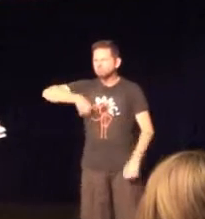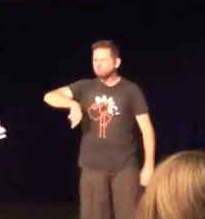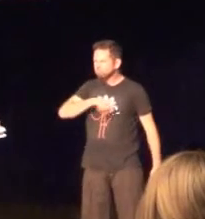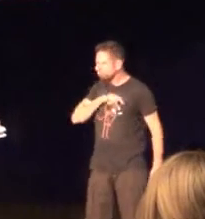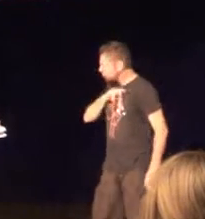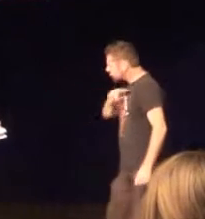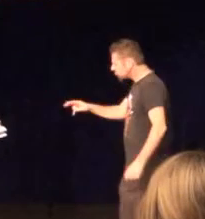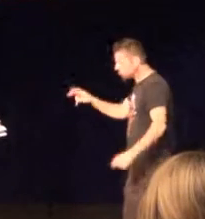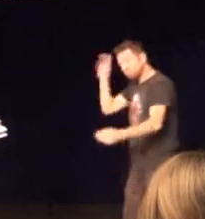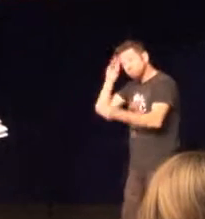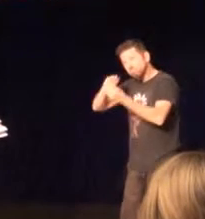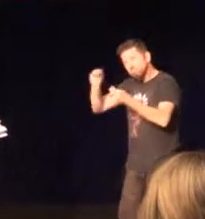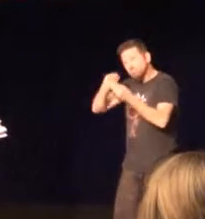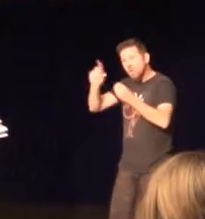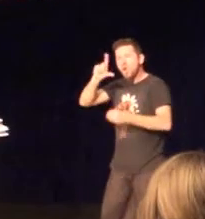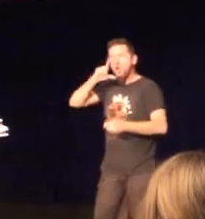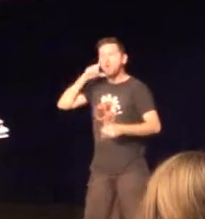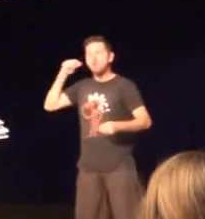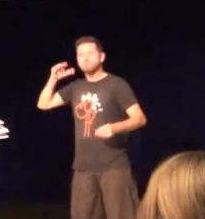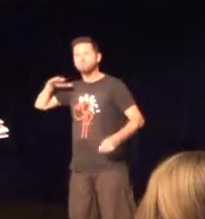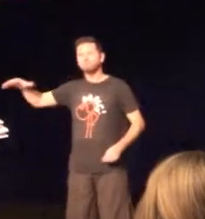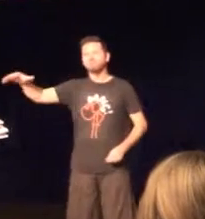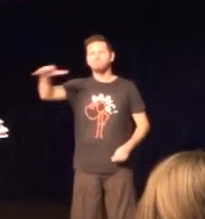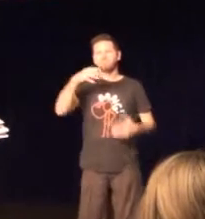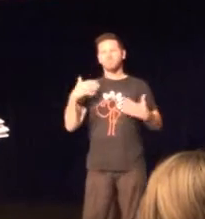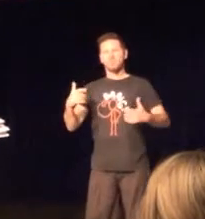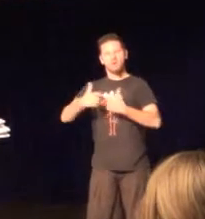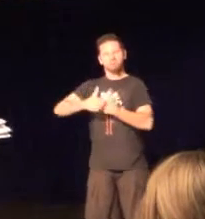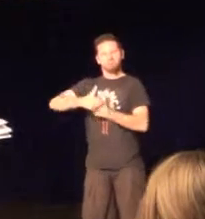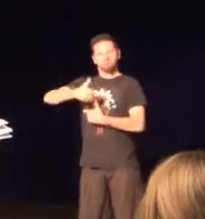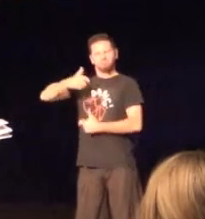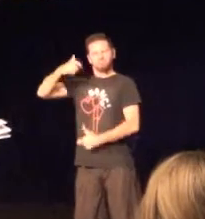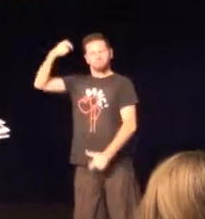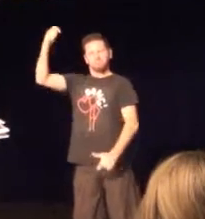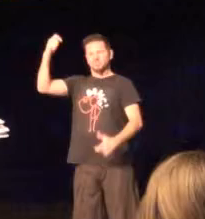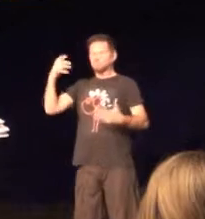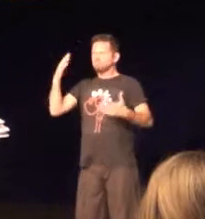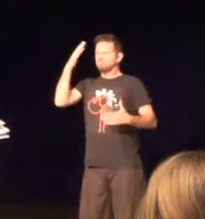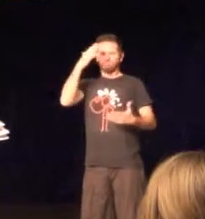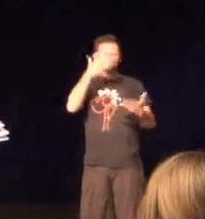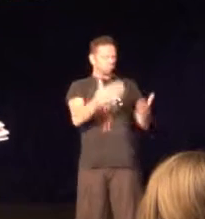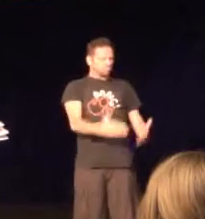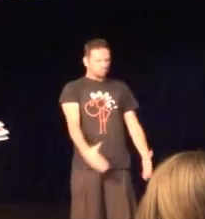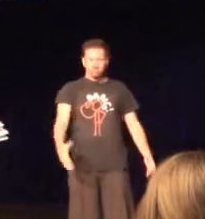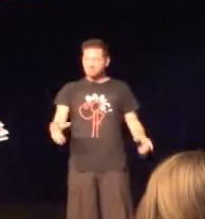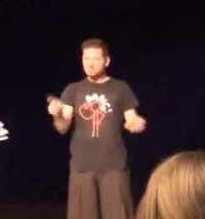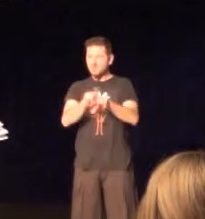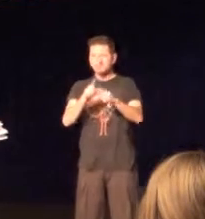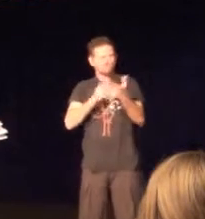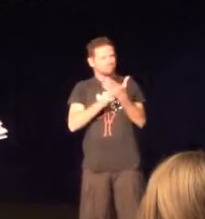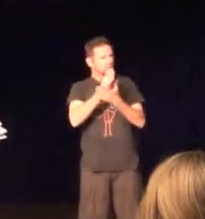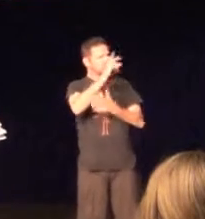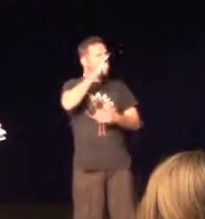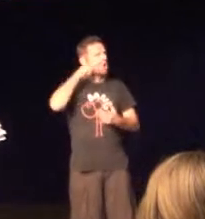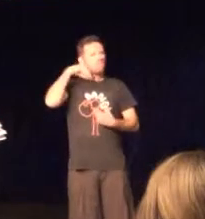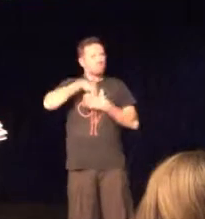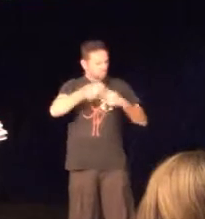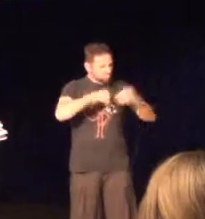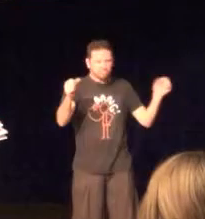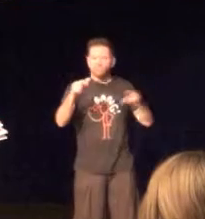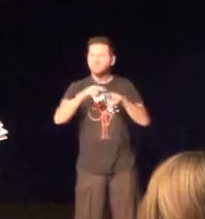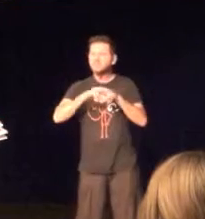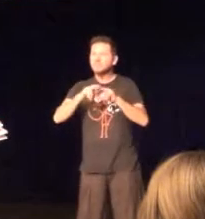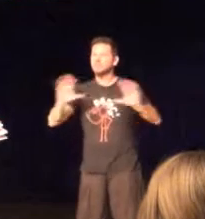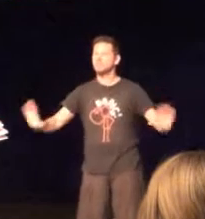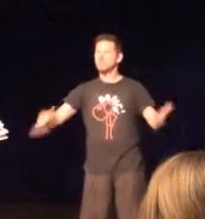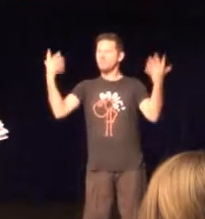Je me demande comment l'homme est devenu aussi grandiose et aussi insignifiant à la fois. Comment